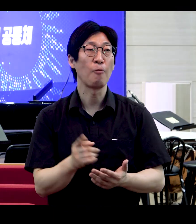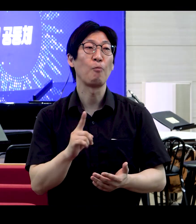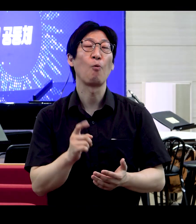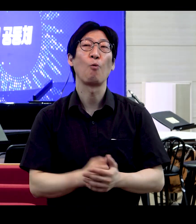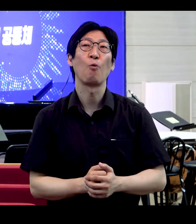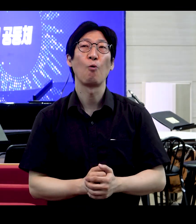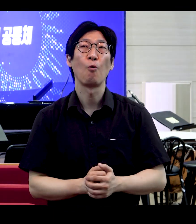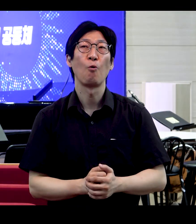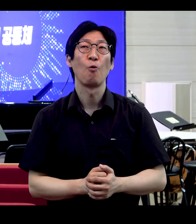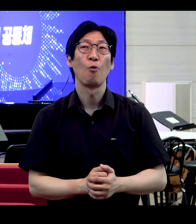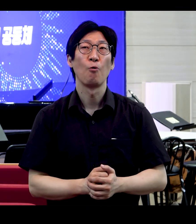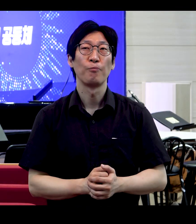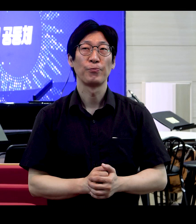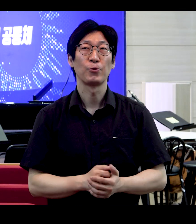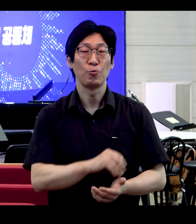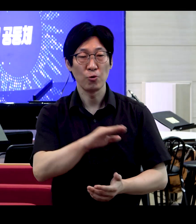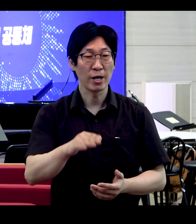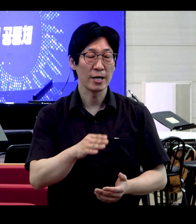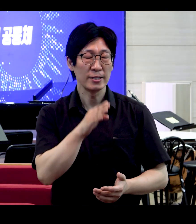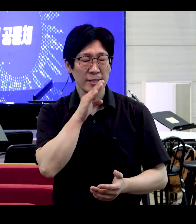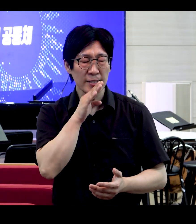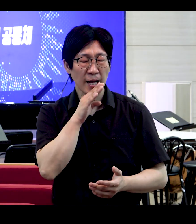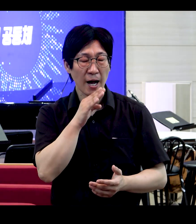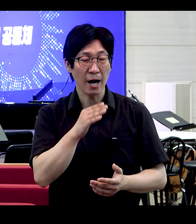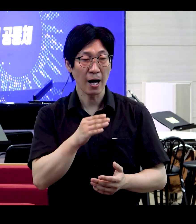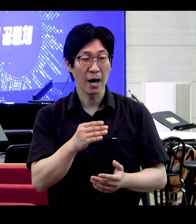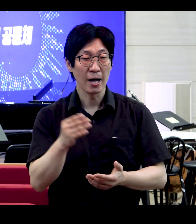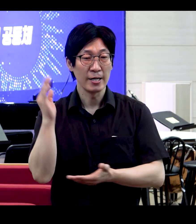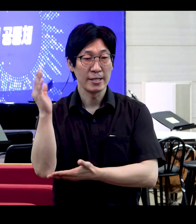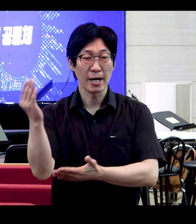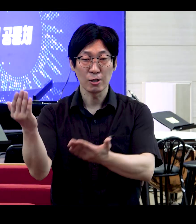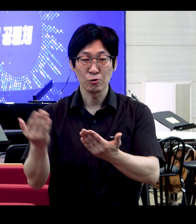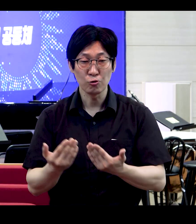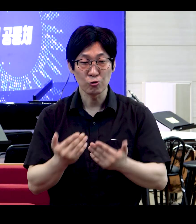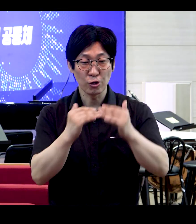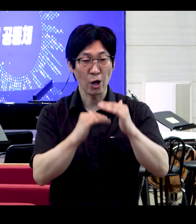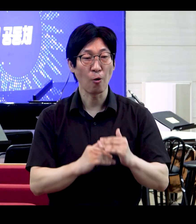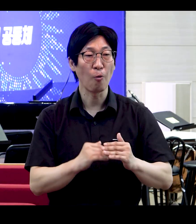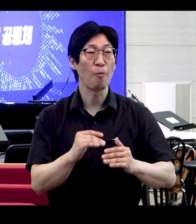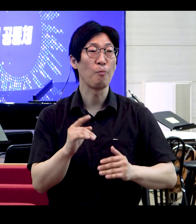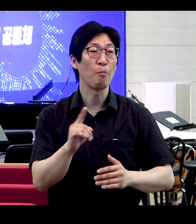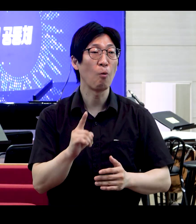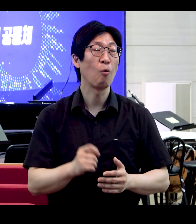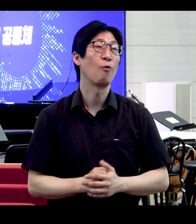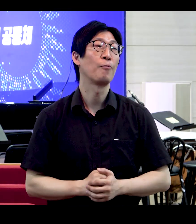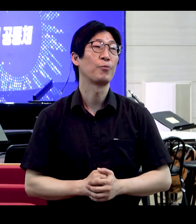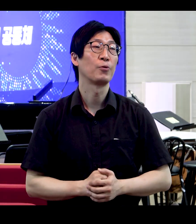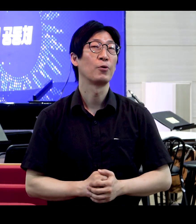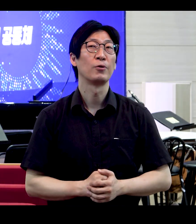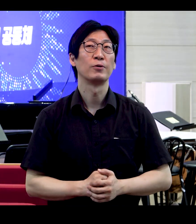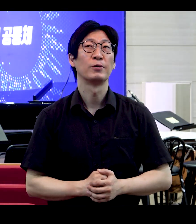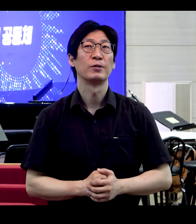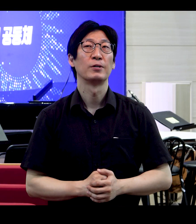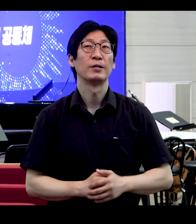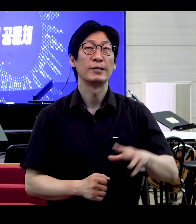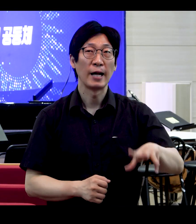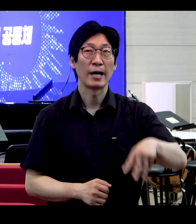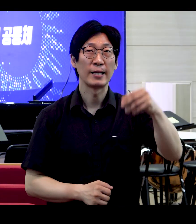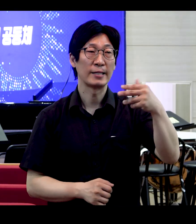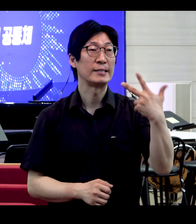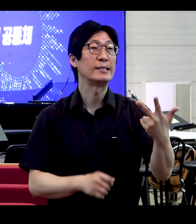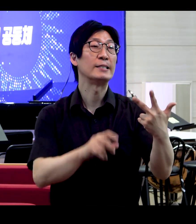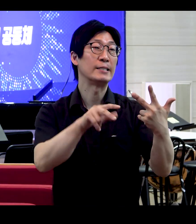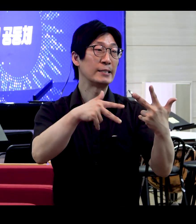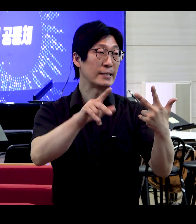즉 우리한테 직접적으로 해당되는 그런 메시지가 있는 부분은 어디냐라고 한다면 그것이 바로